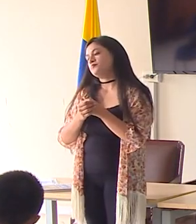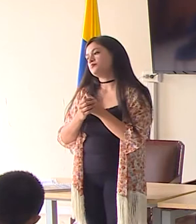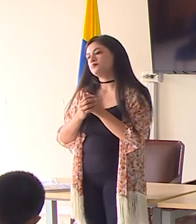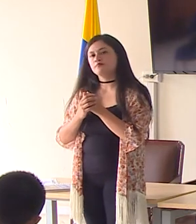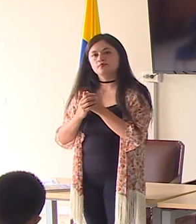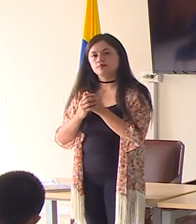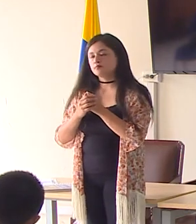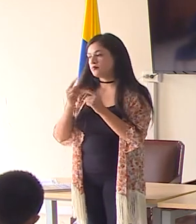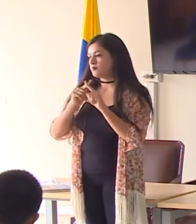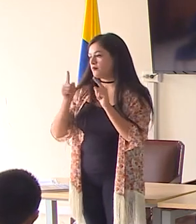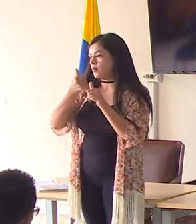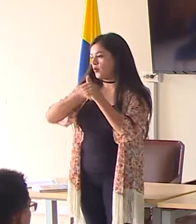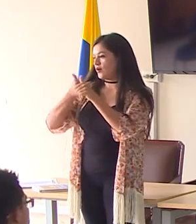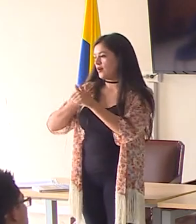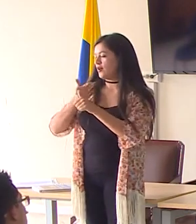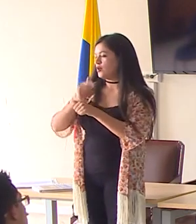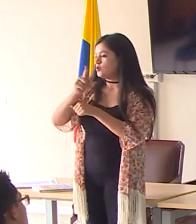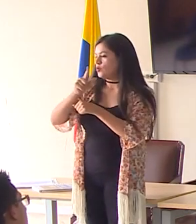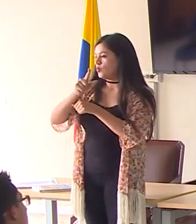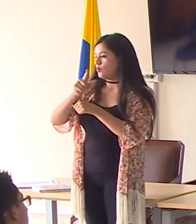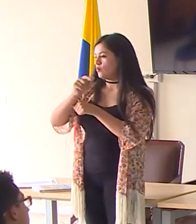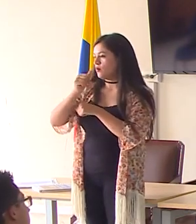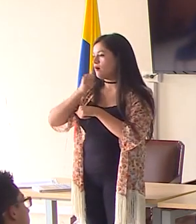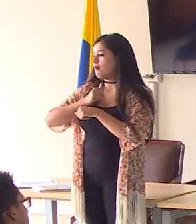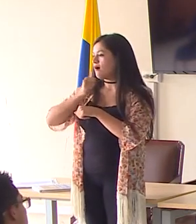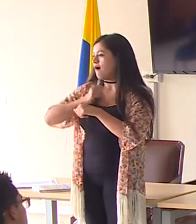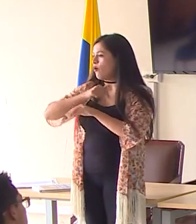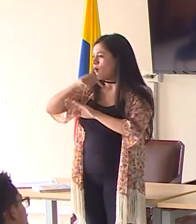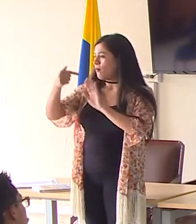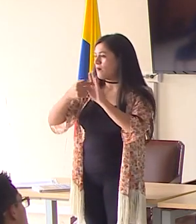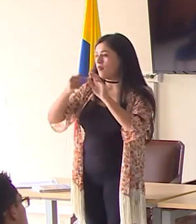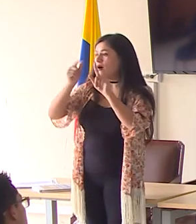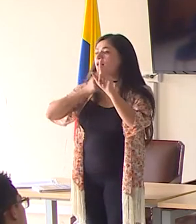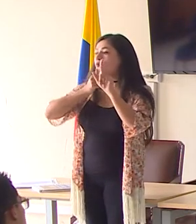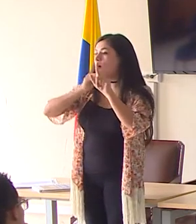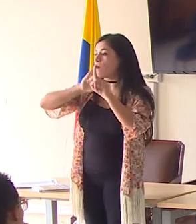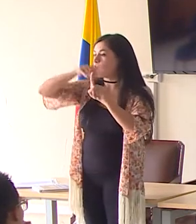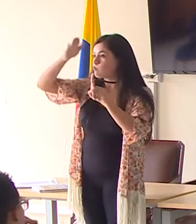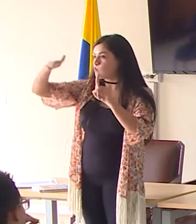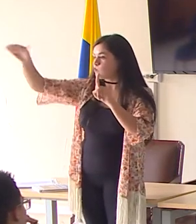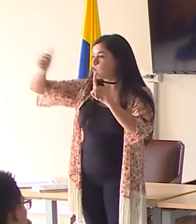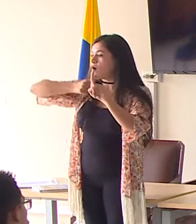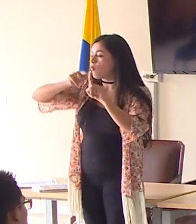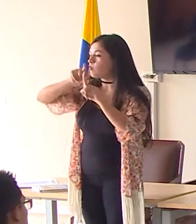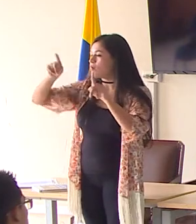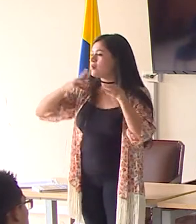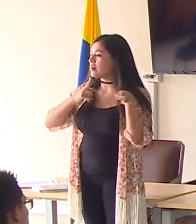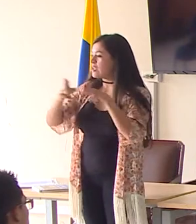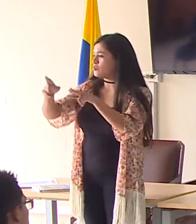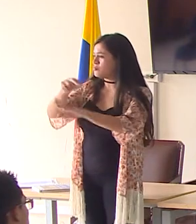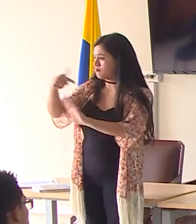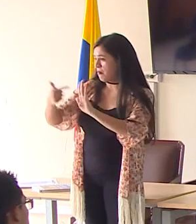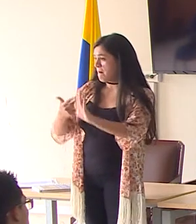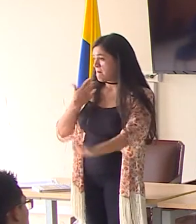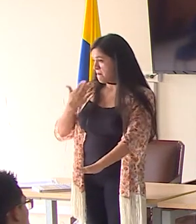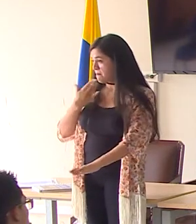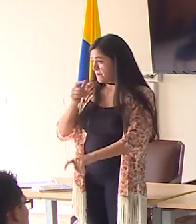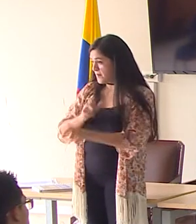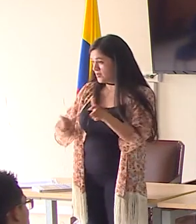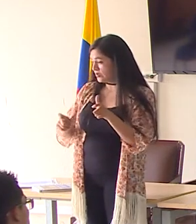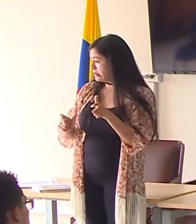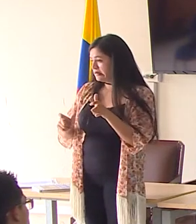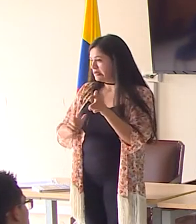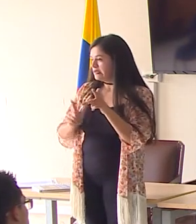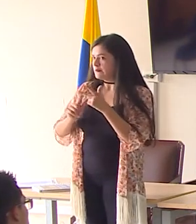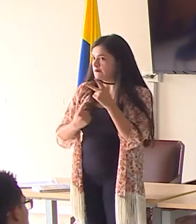pues ya el agua que dan los cerros orientales no da abasto para la cantidad de población que tenemos en este momento en bogotá y se hacen las primeras